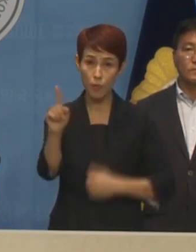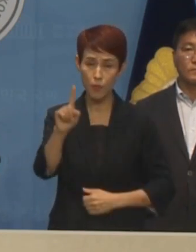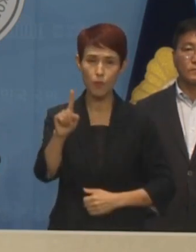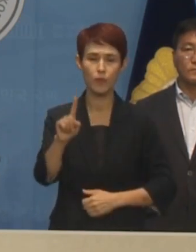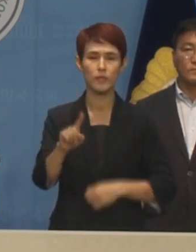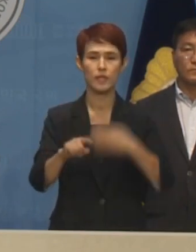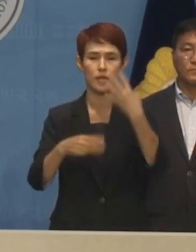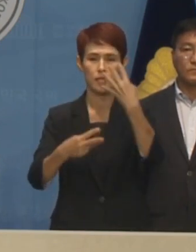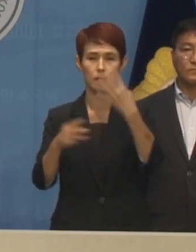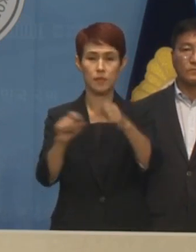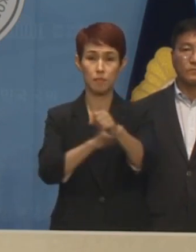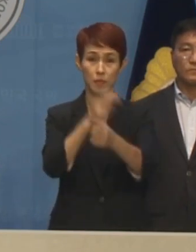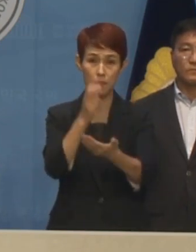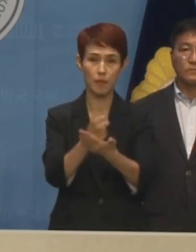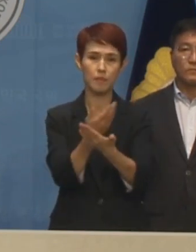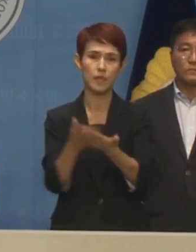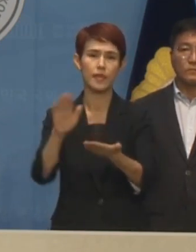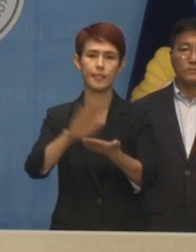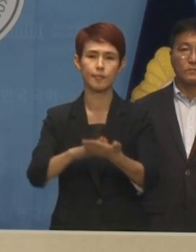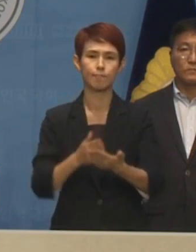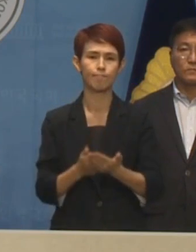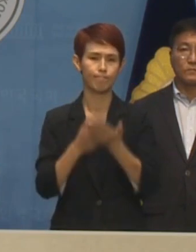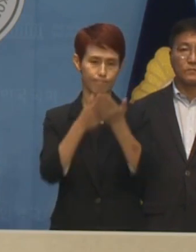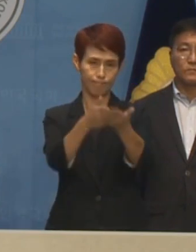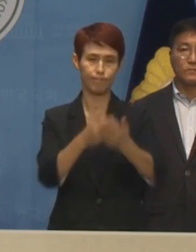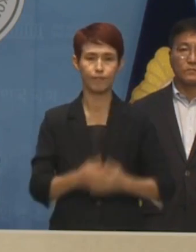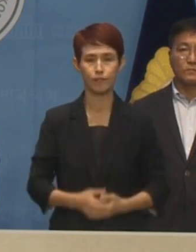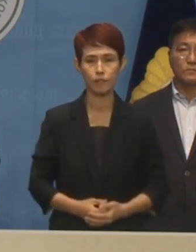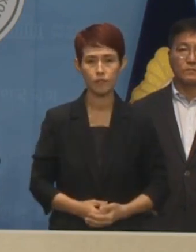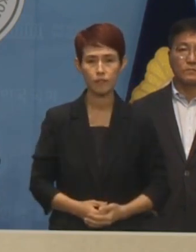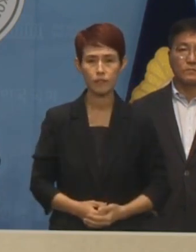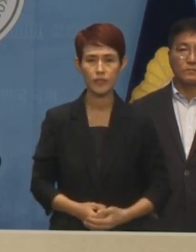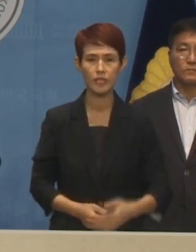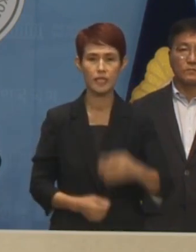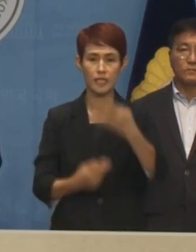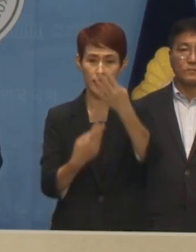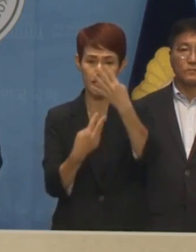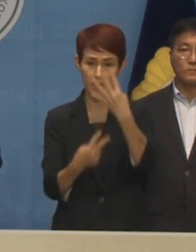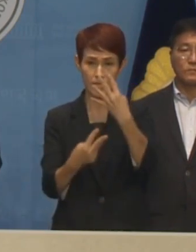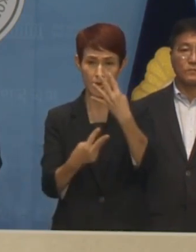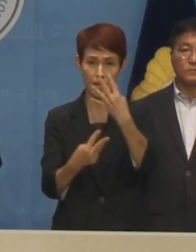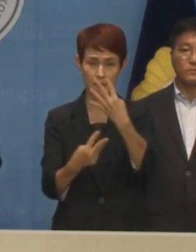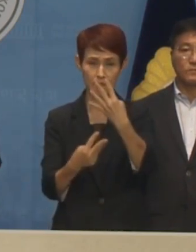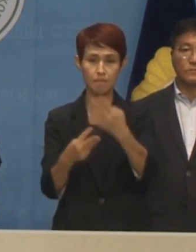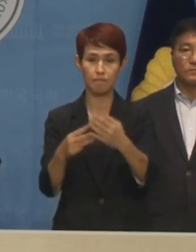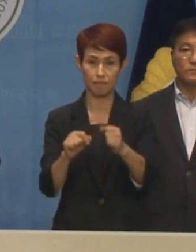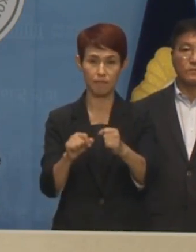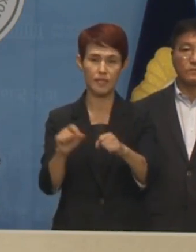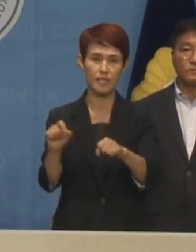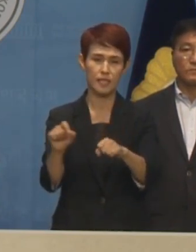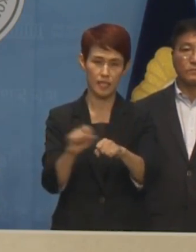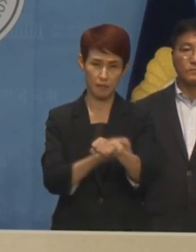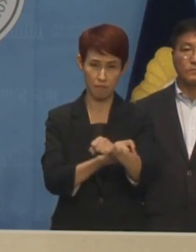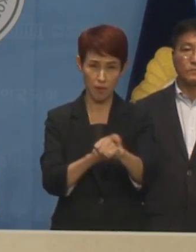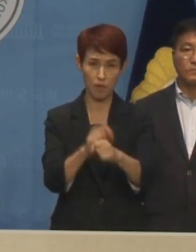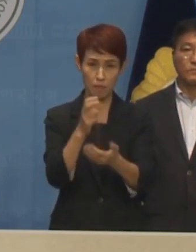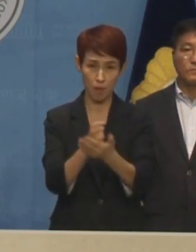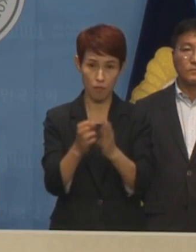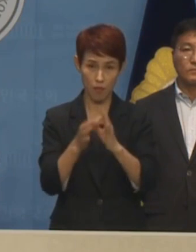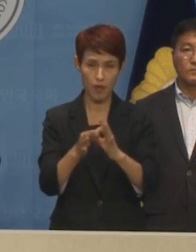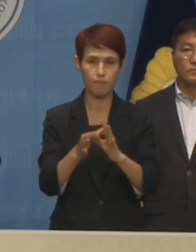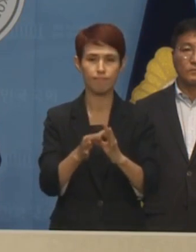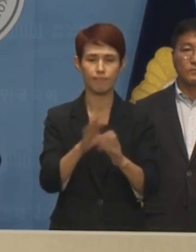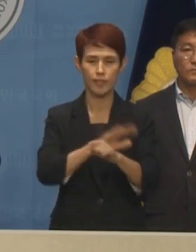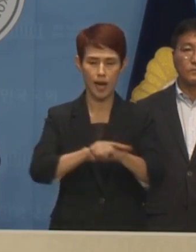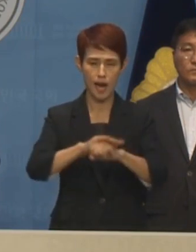특별법 개정안을 발표합니다. 제주 4.3이 완전하고도 정의로운 해결을 위해 국민